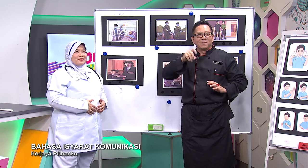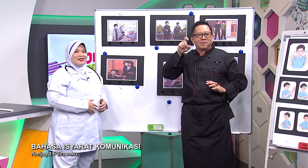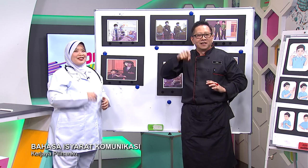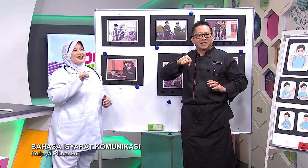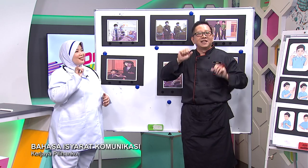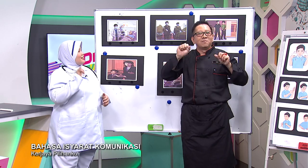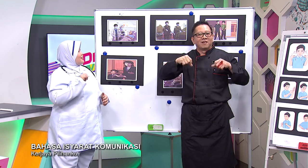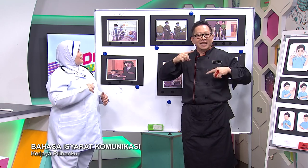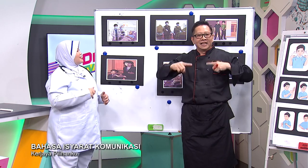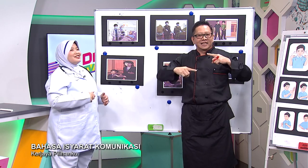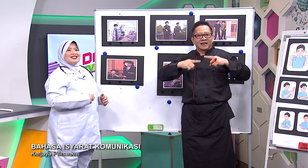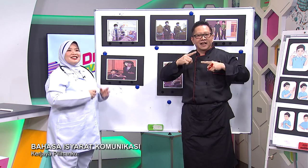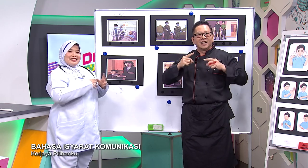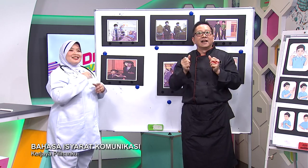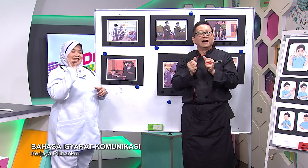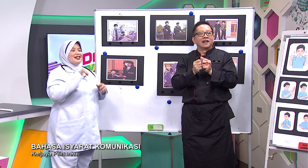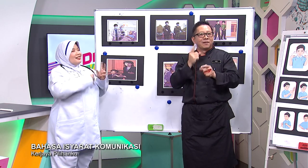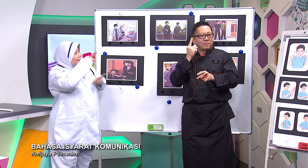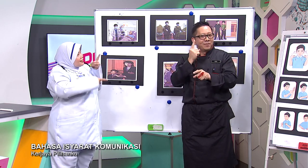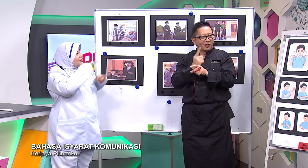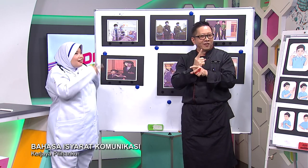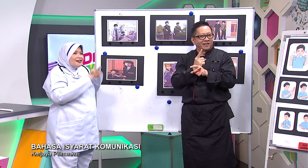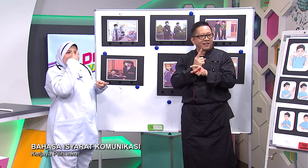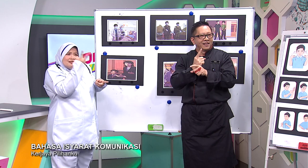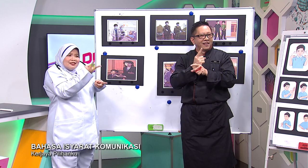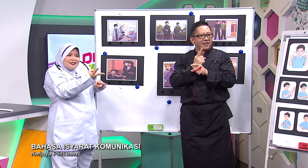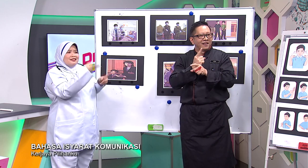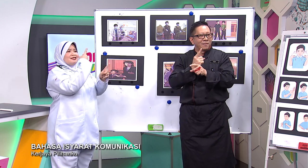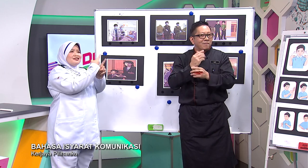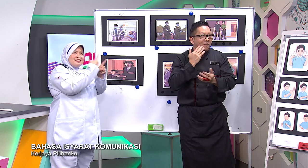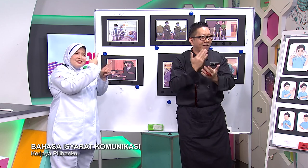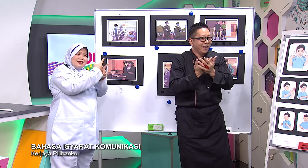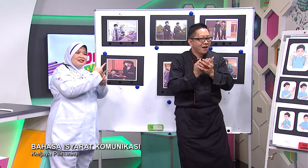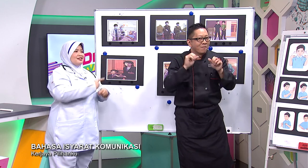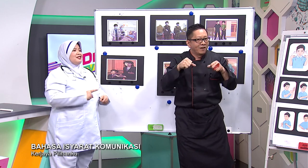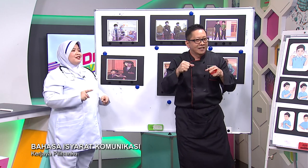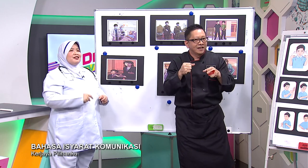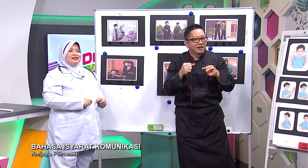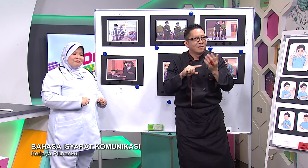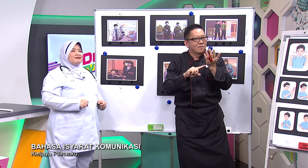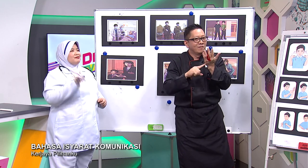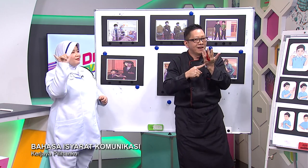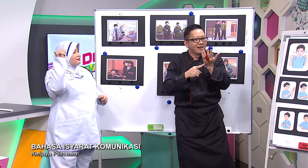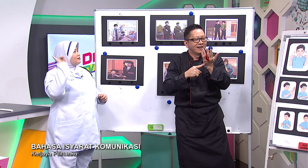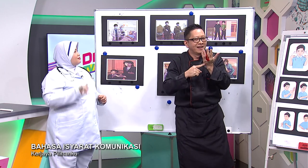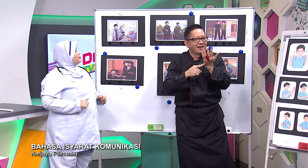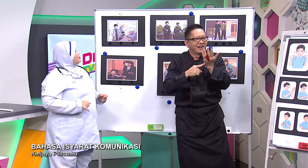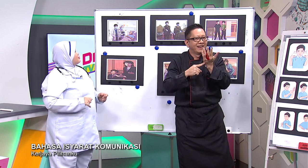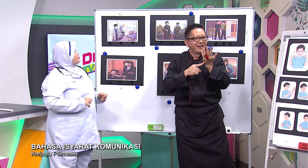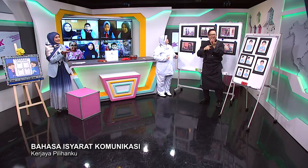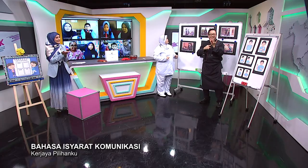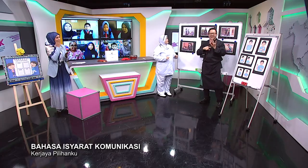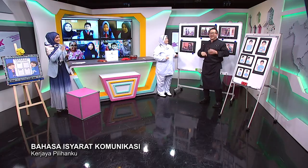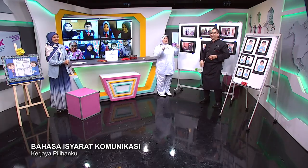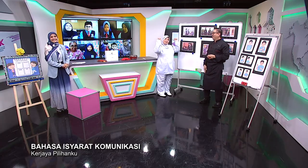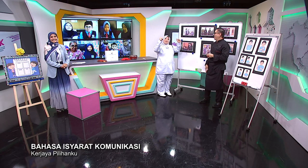Murid mesti boleh isyarat dengan betul. Okey, boleh saya mula?